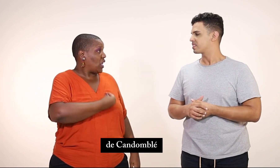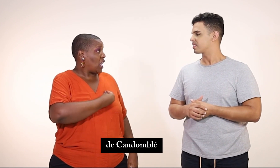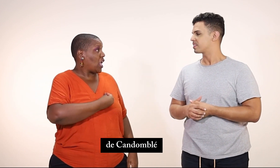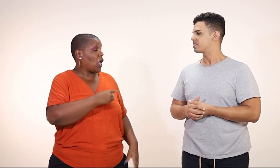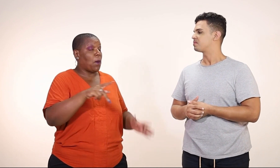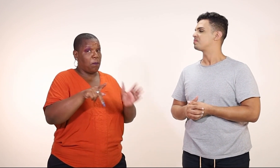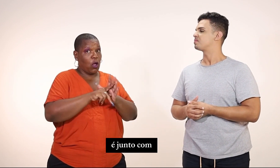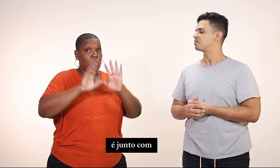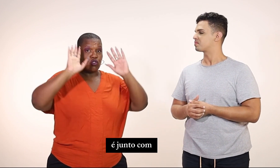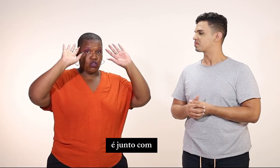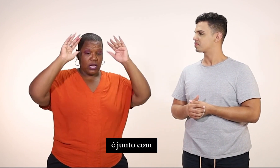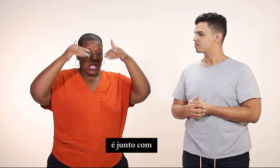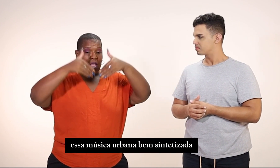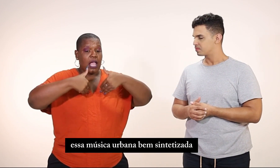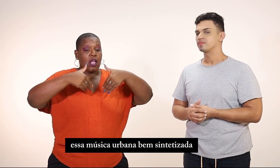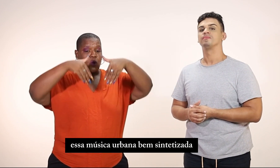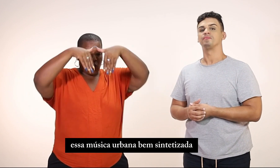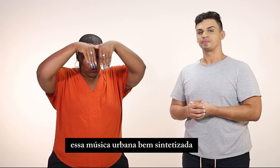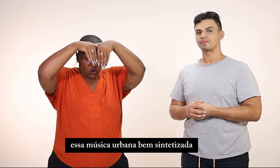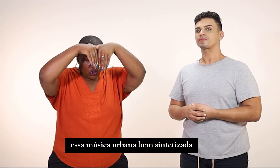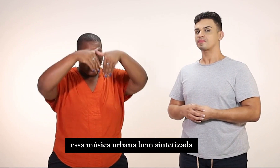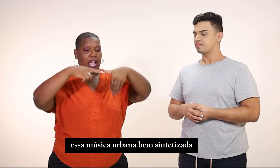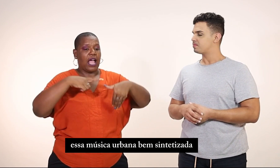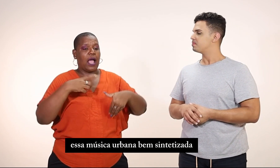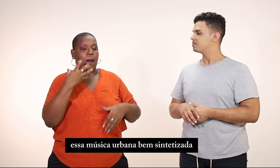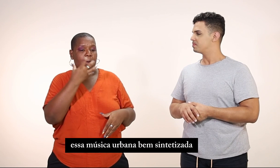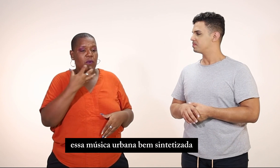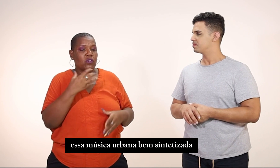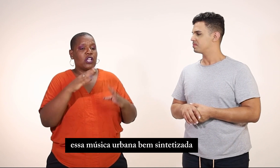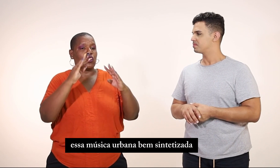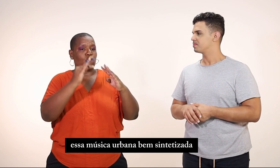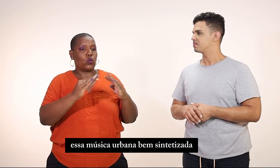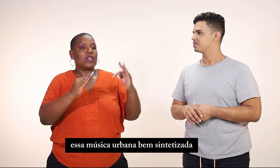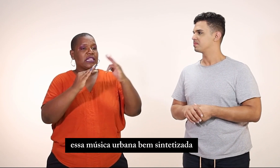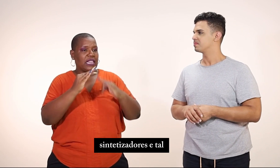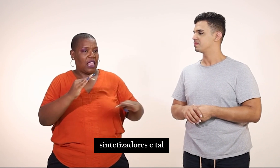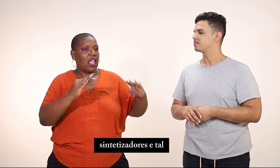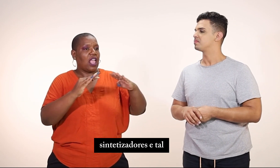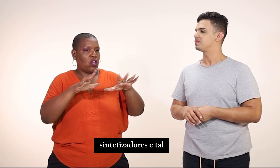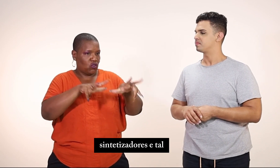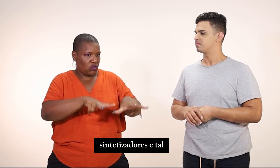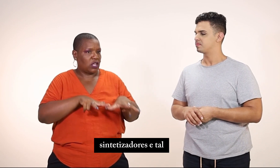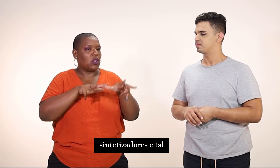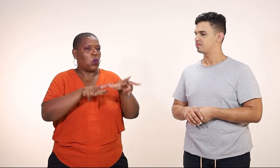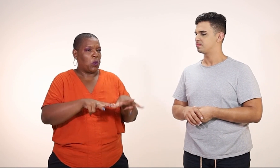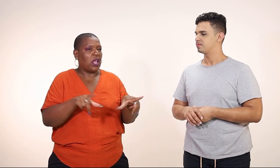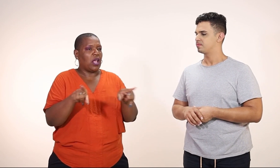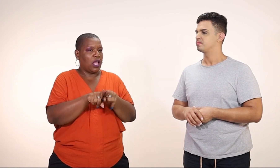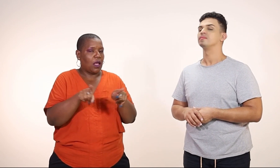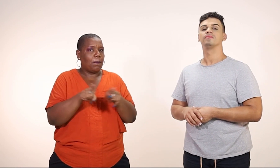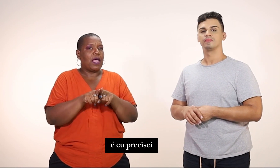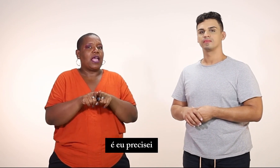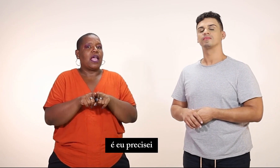candomblé, junto com essa música urbana, bem sintetizada, sintetizadores e tal.